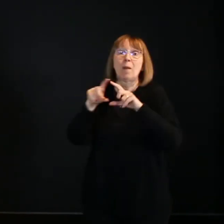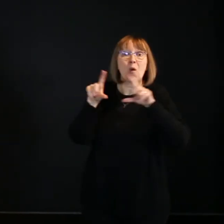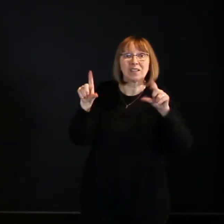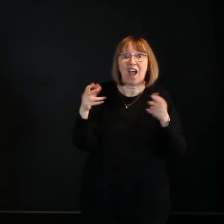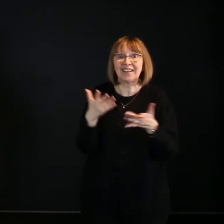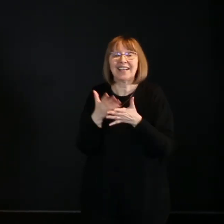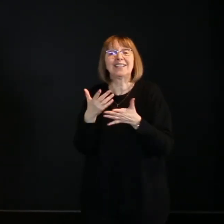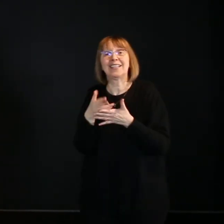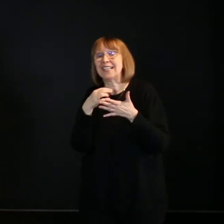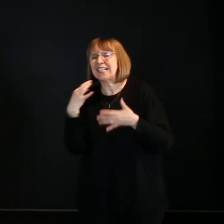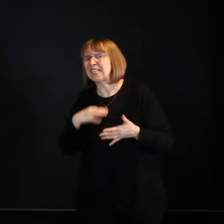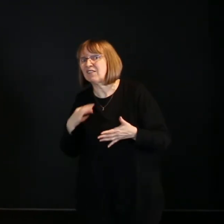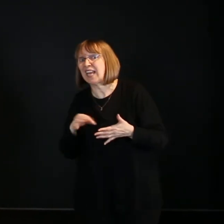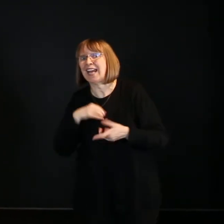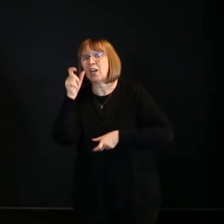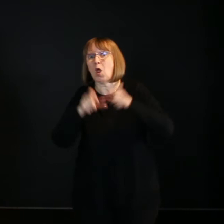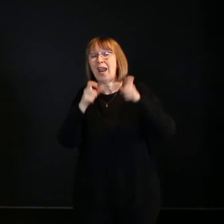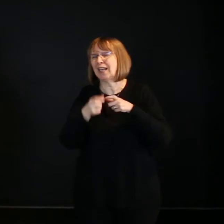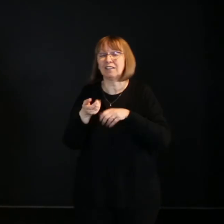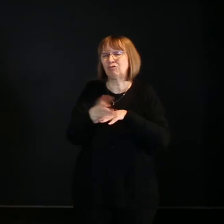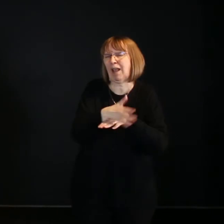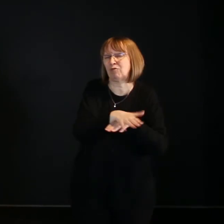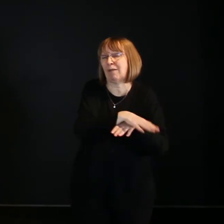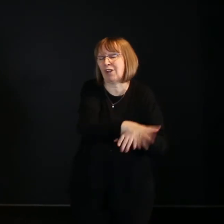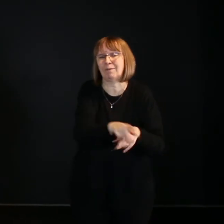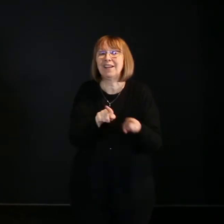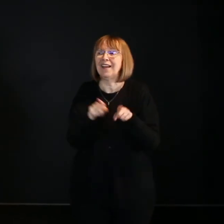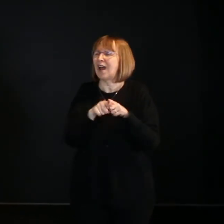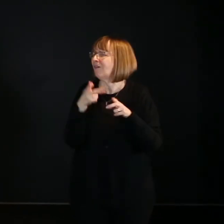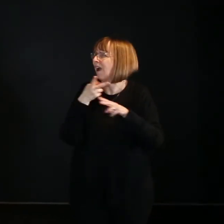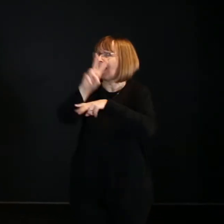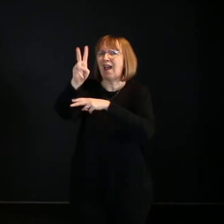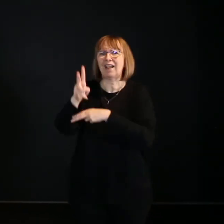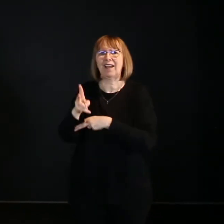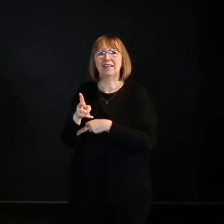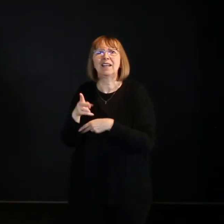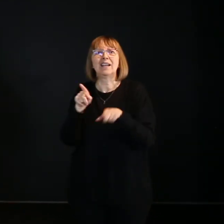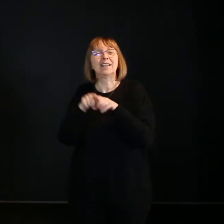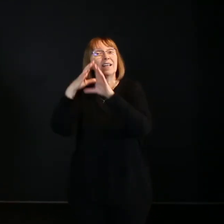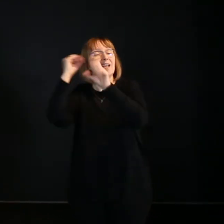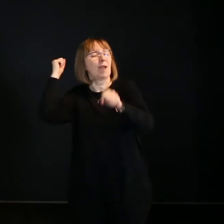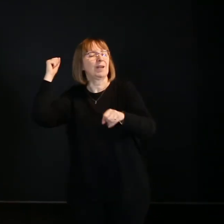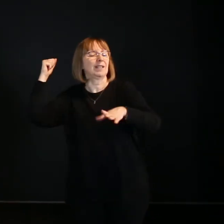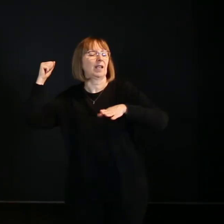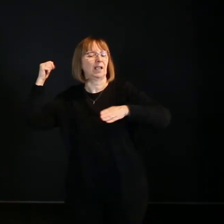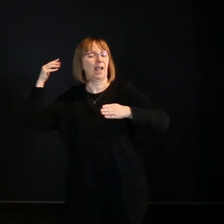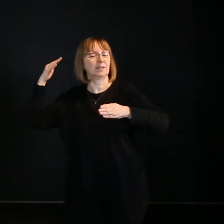zum ersten Mal auch hinter der Frontlinie ganz bewusst aus der Luft angegriffen werden